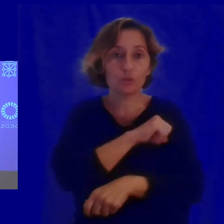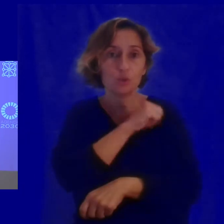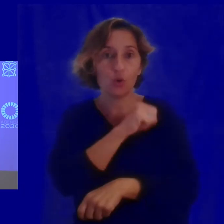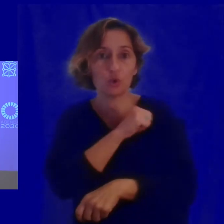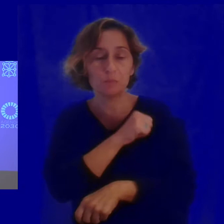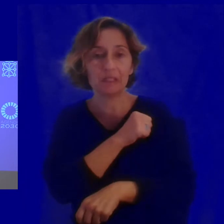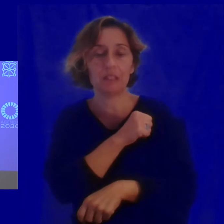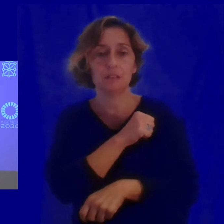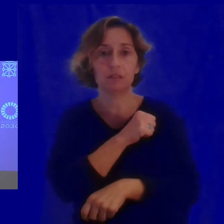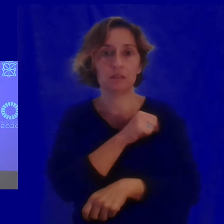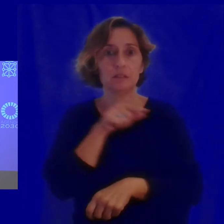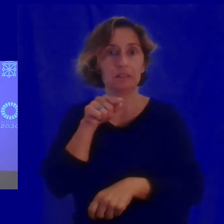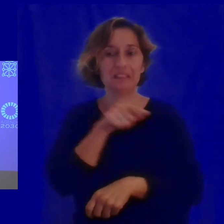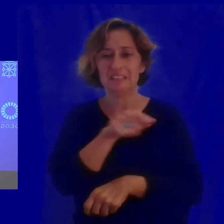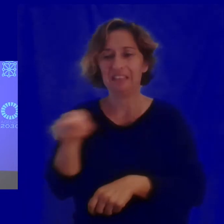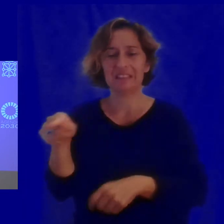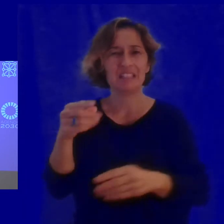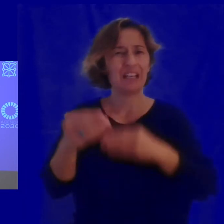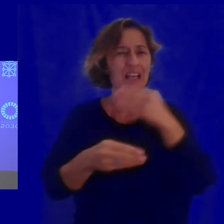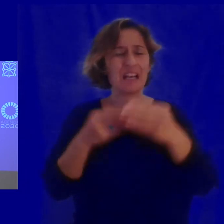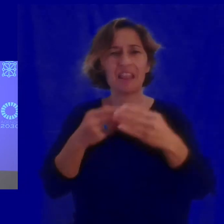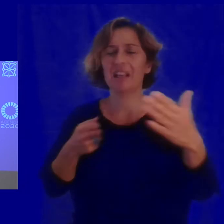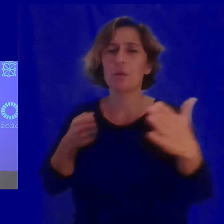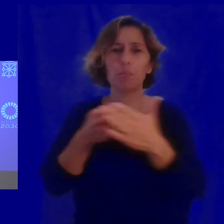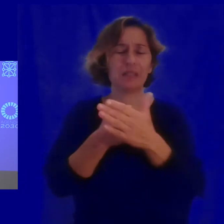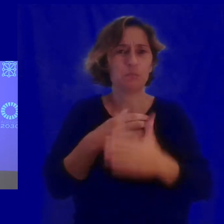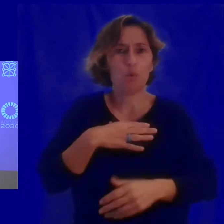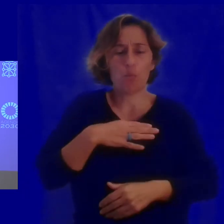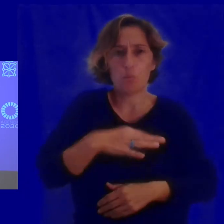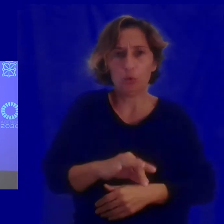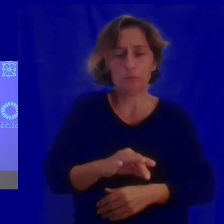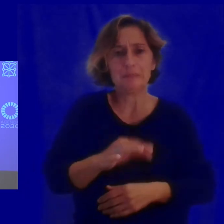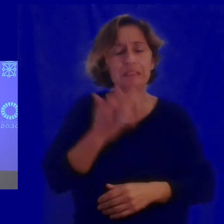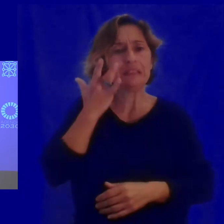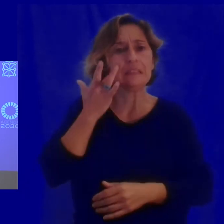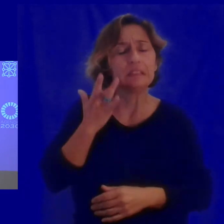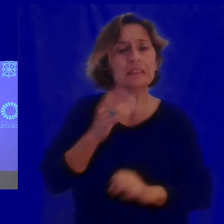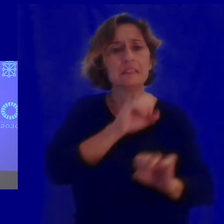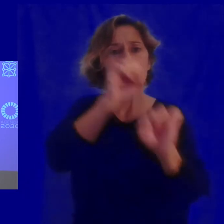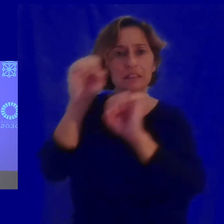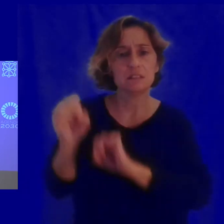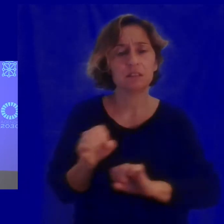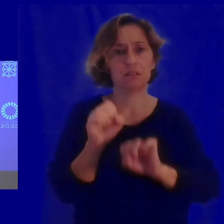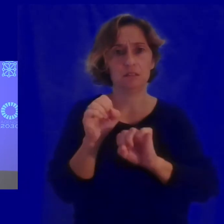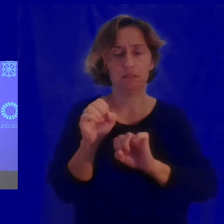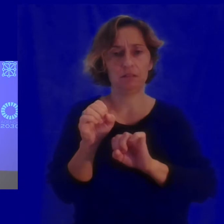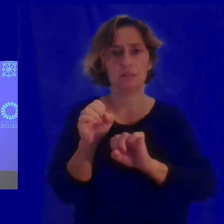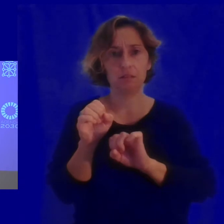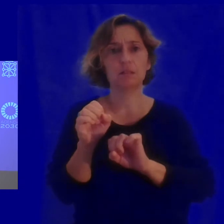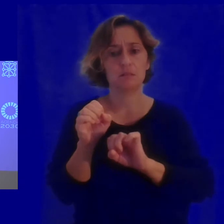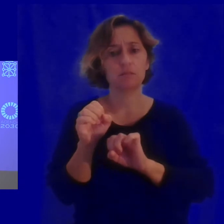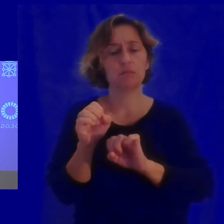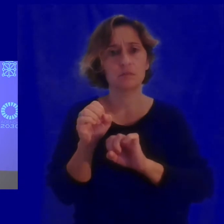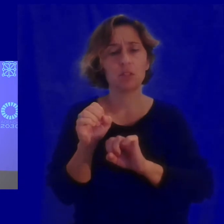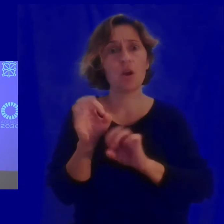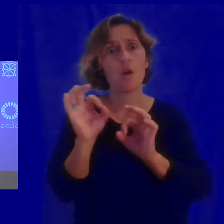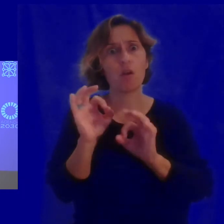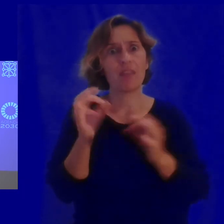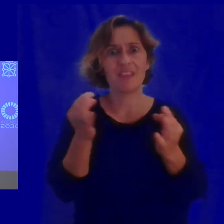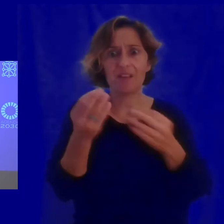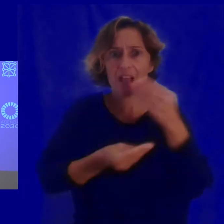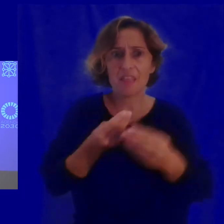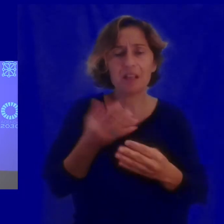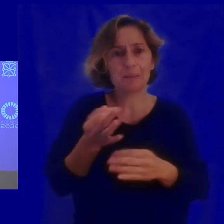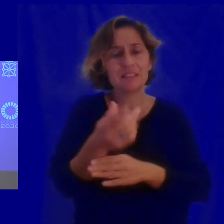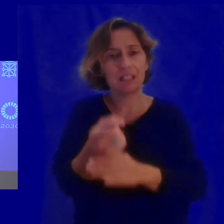hospitales, siempre hacen todo lo posible en medidas de higiene, de protección, y deben hacerlo o exigir hacerlo. No